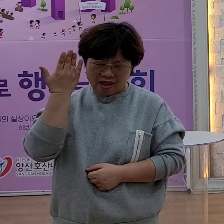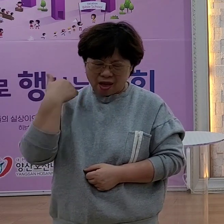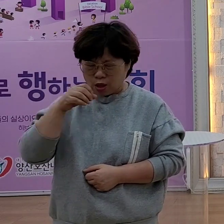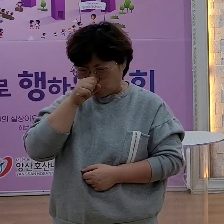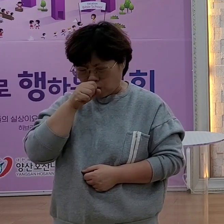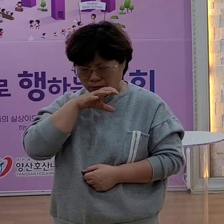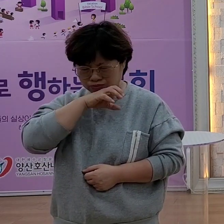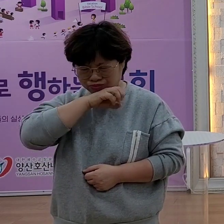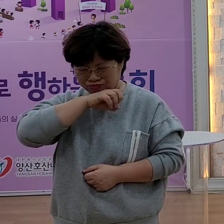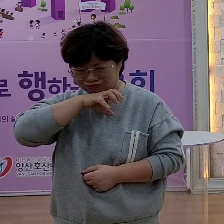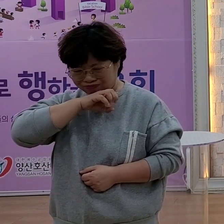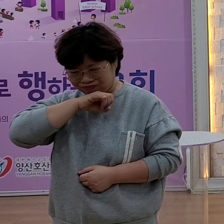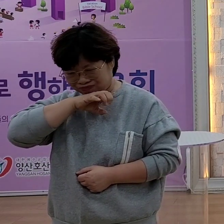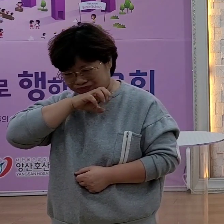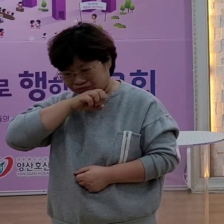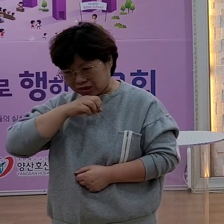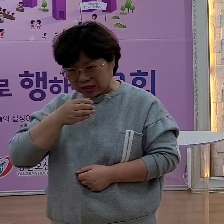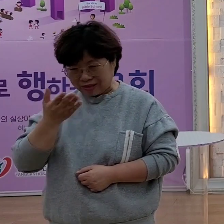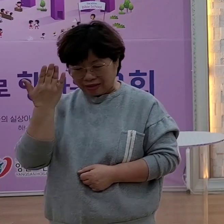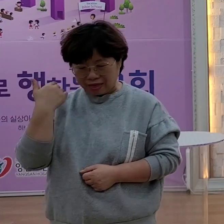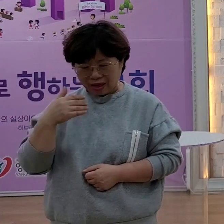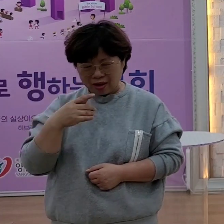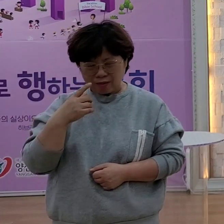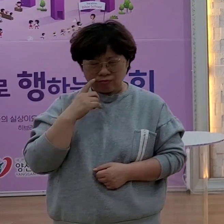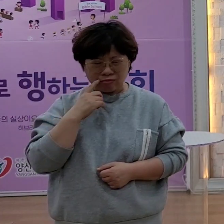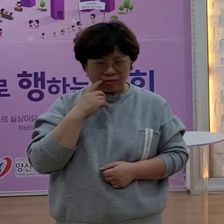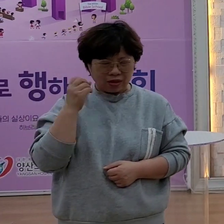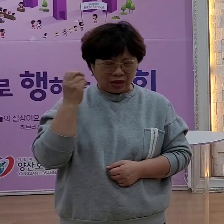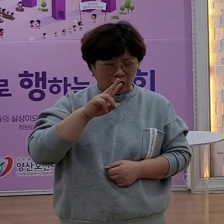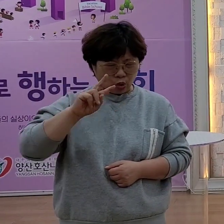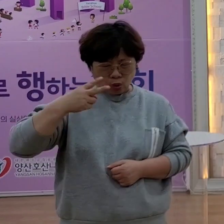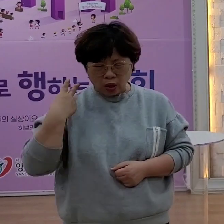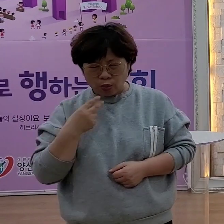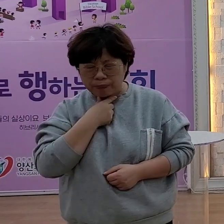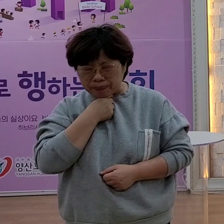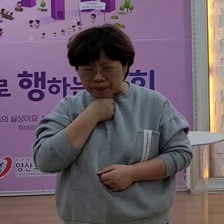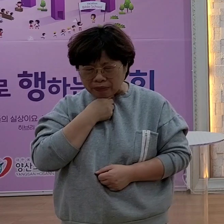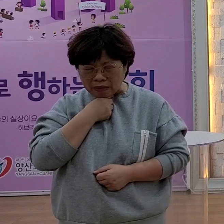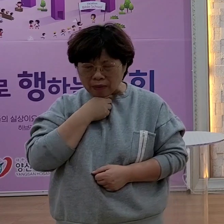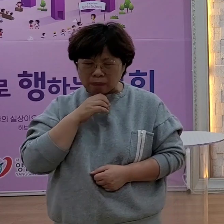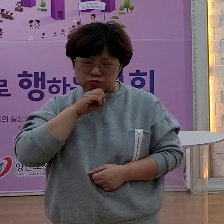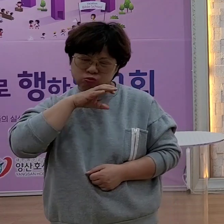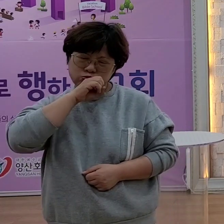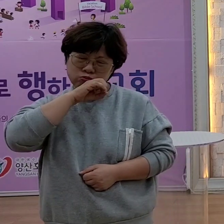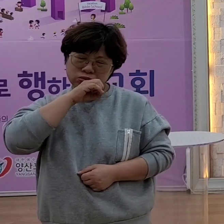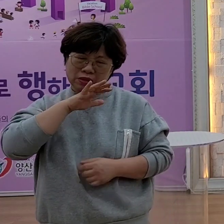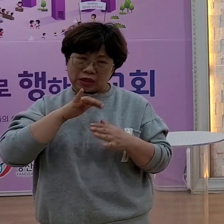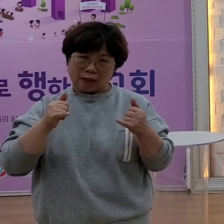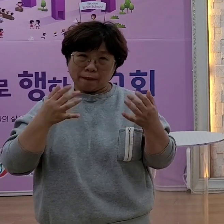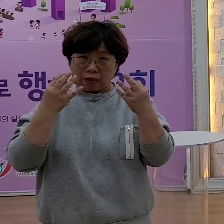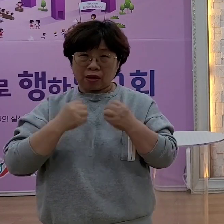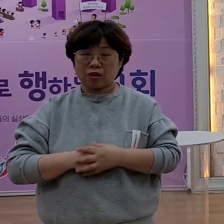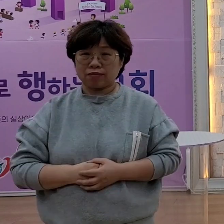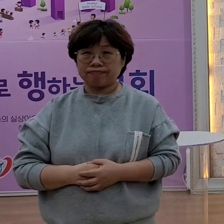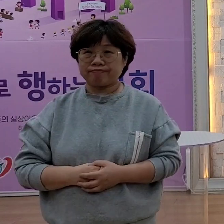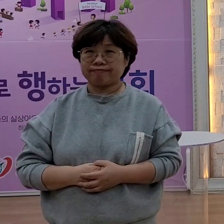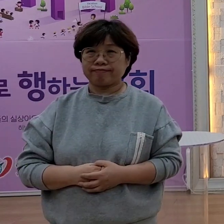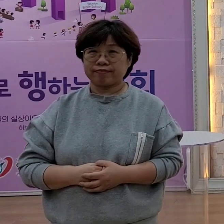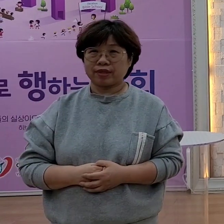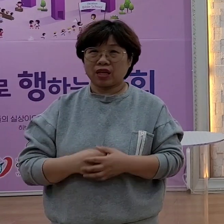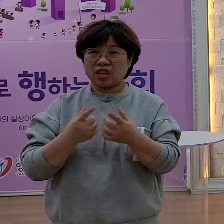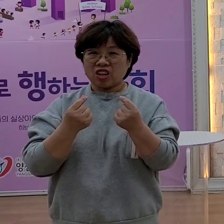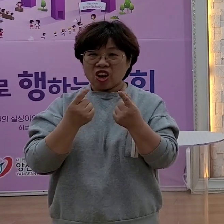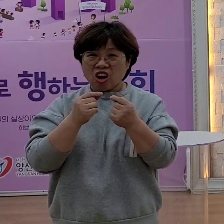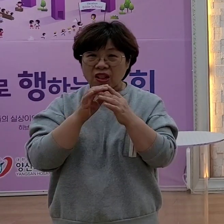좋았다. 과거가 좋았다. 거기에 빠져 사는 사람들이 간혹 있단 말이죠. 여러분 그런 사람들을